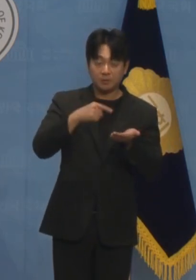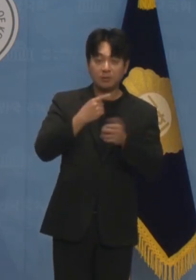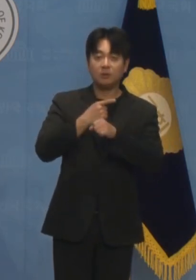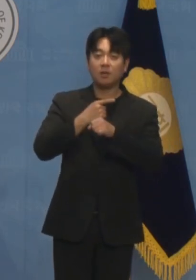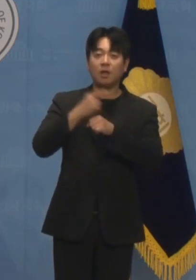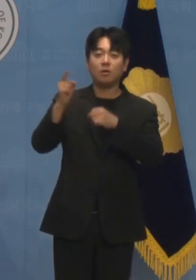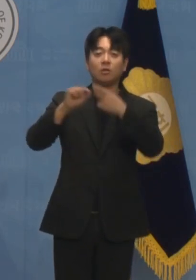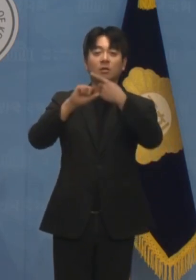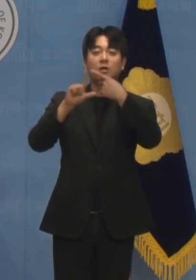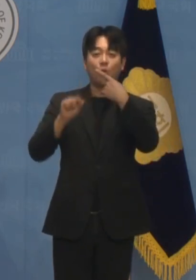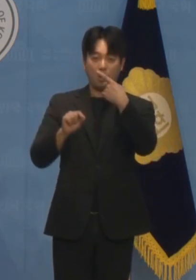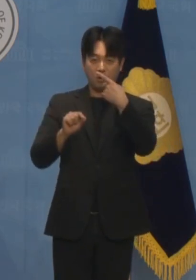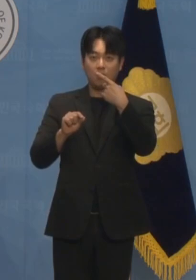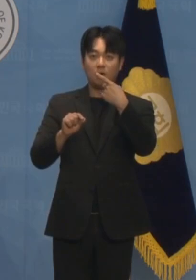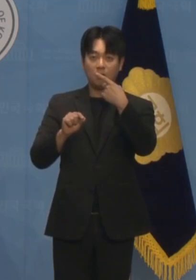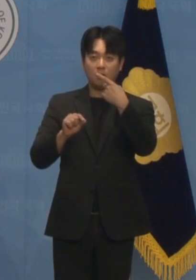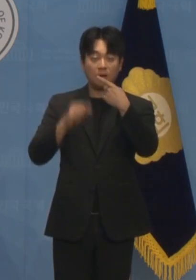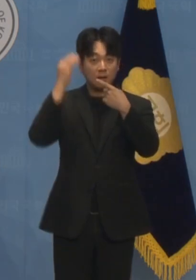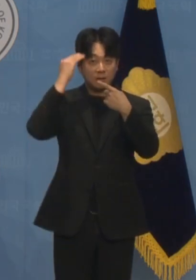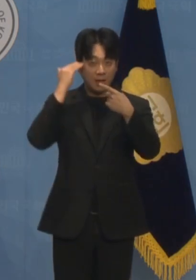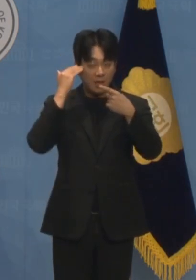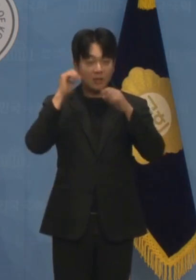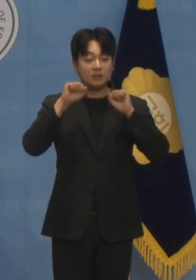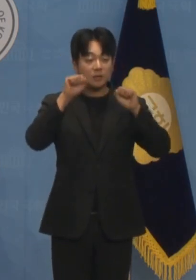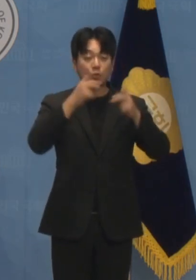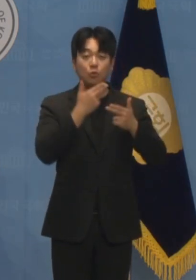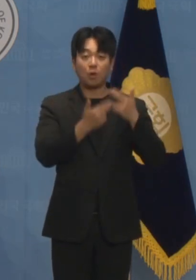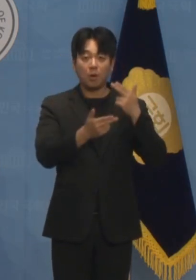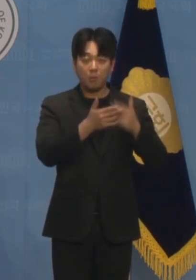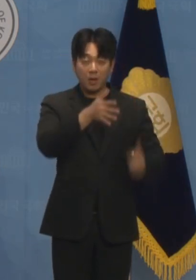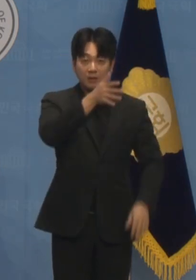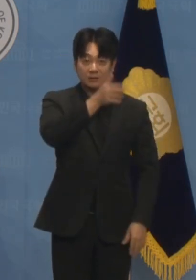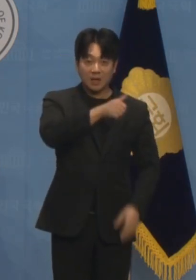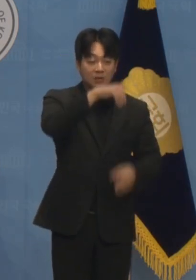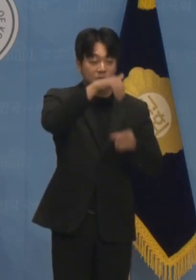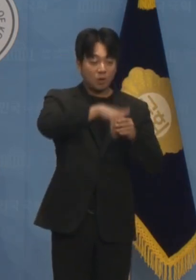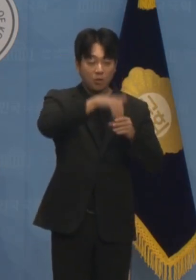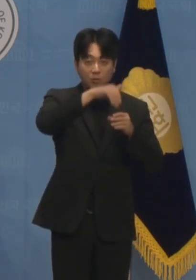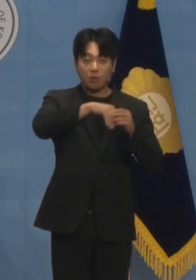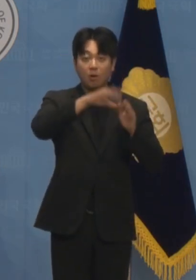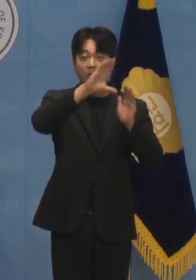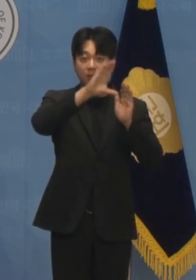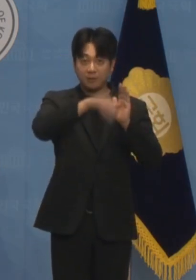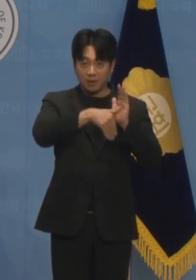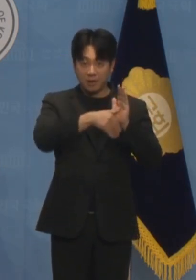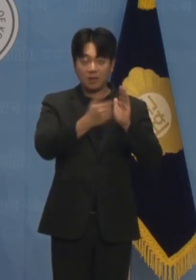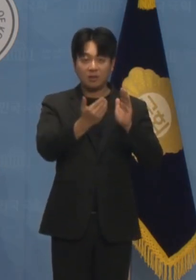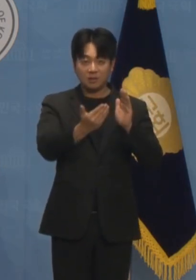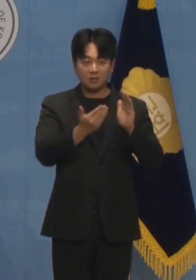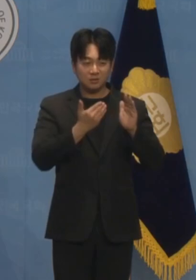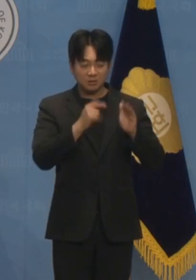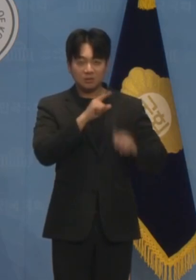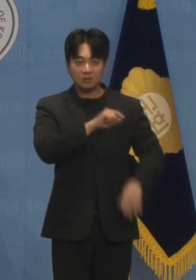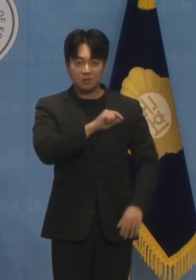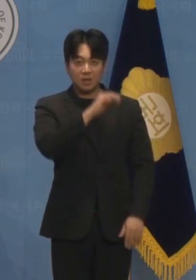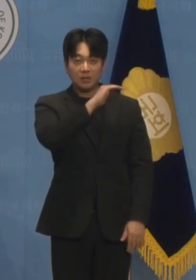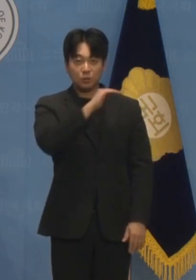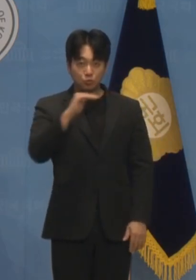있을 대한체육회장 선거 유권자들인 지방체육단체 임원들이 기준이나 원칙도 없이